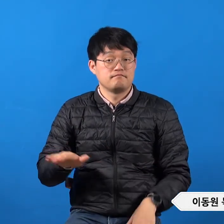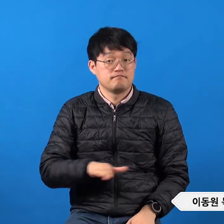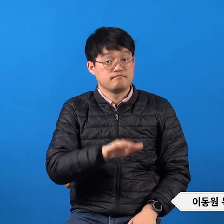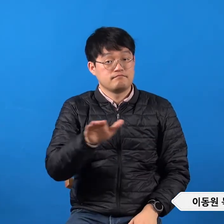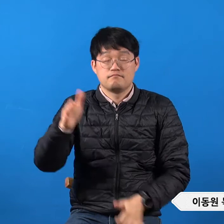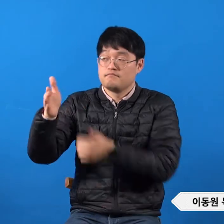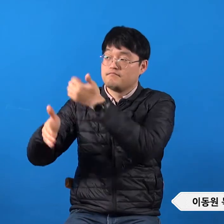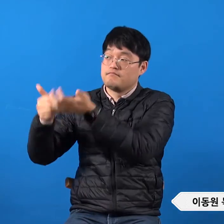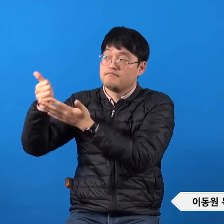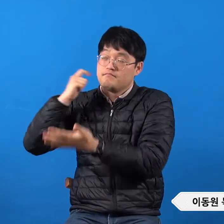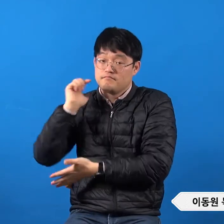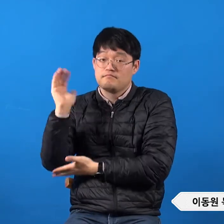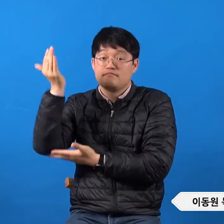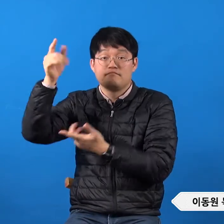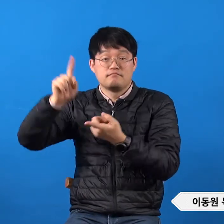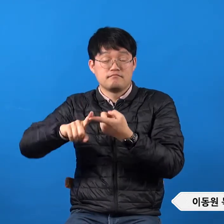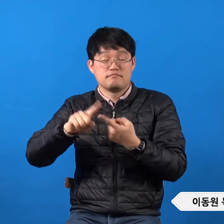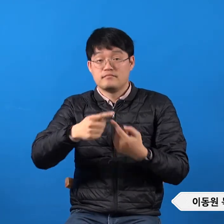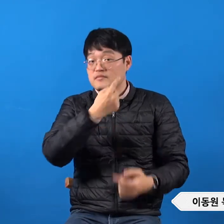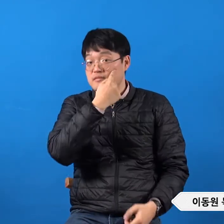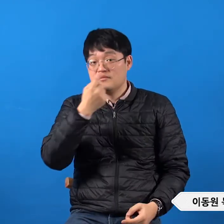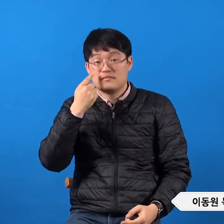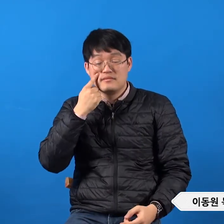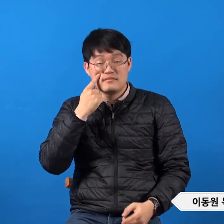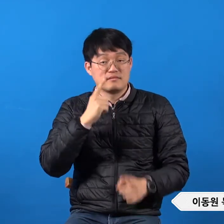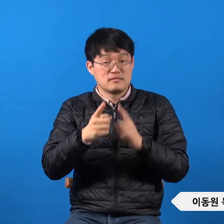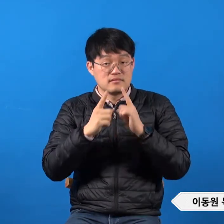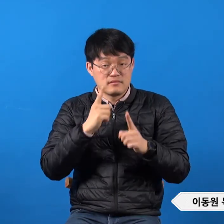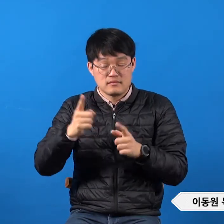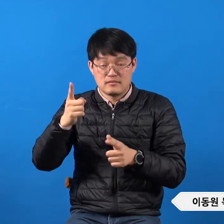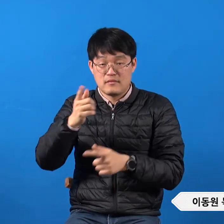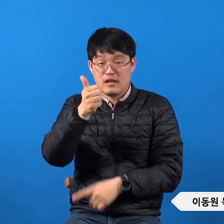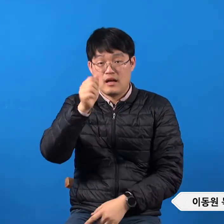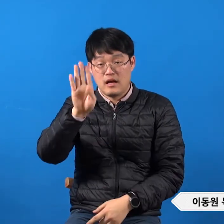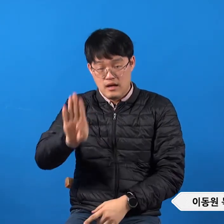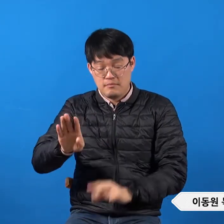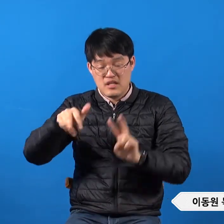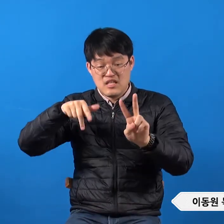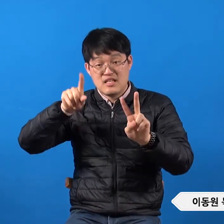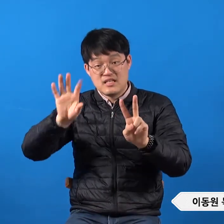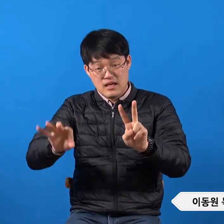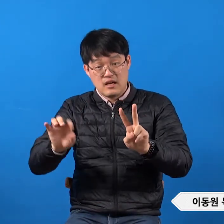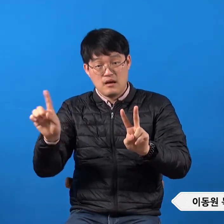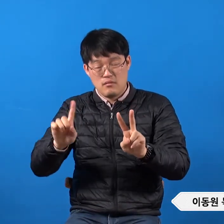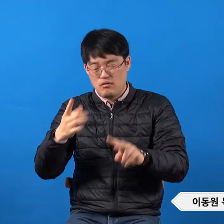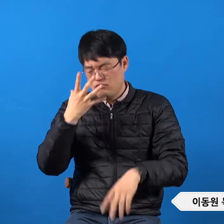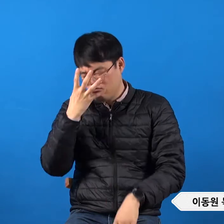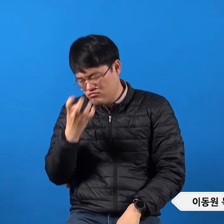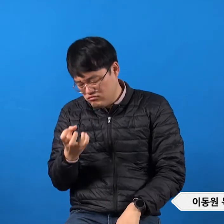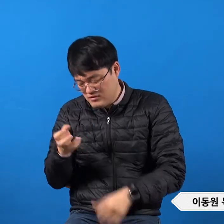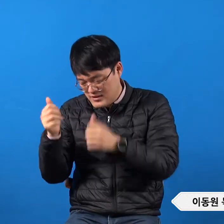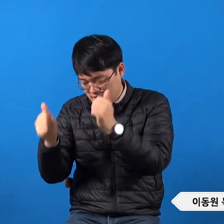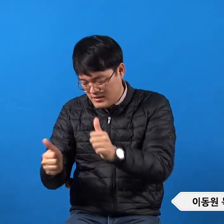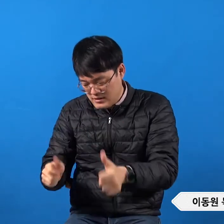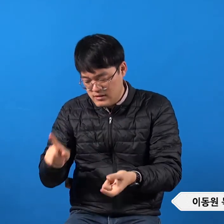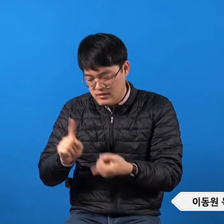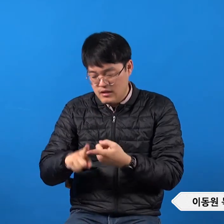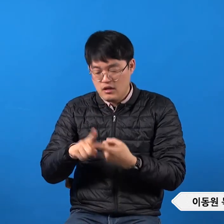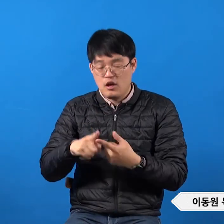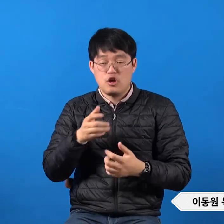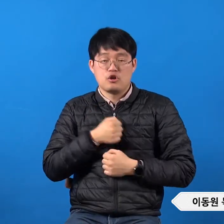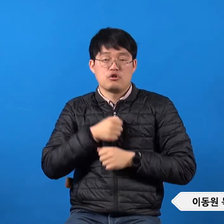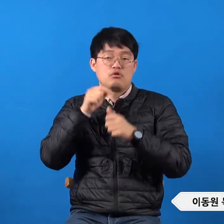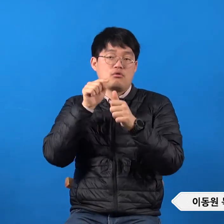이제 그 하나님의 영광에 대한 증언이 이 하박국 2장은 매우 우울한 심판에 대한 경고예요.